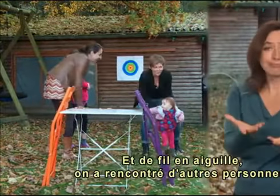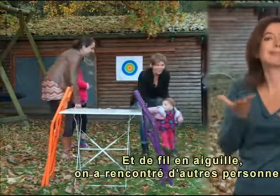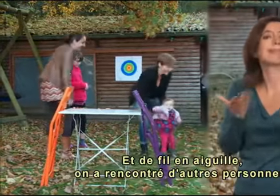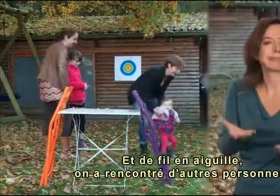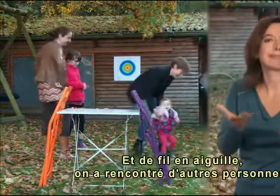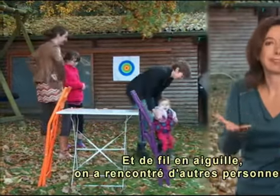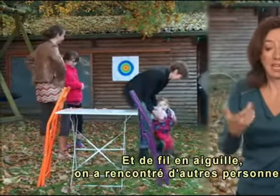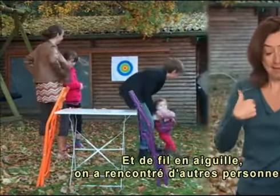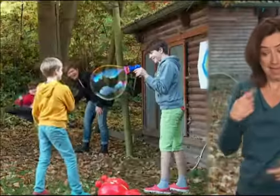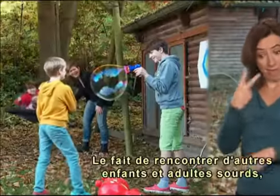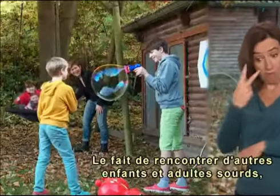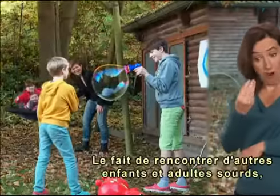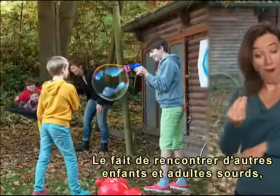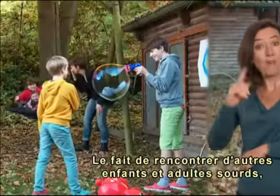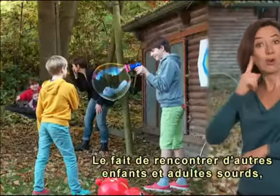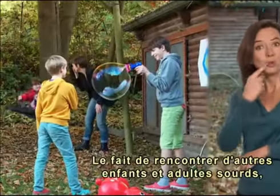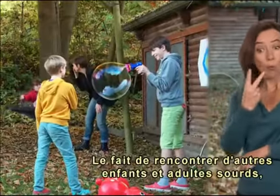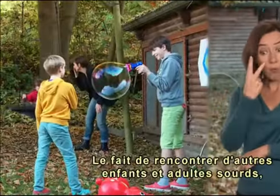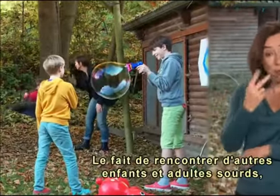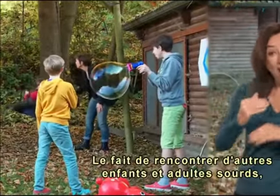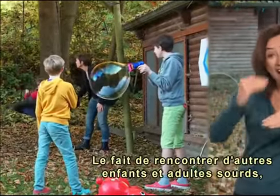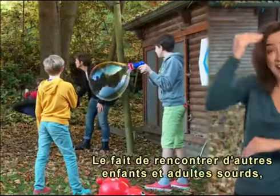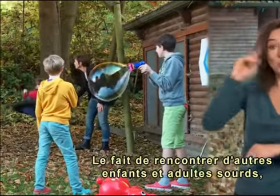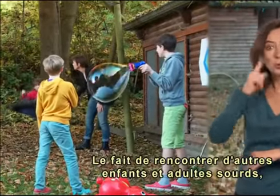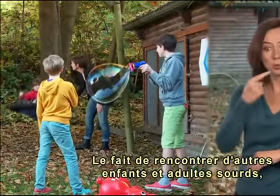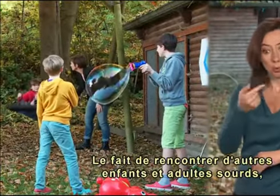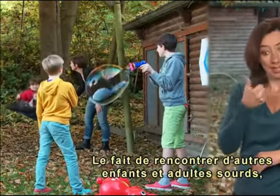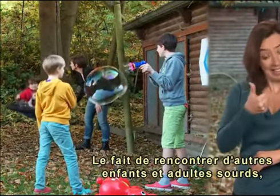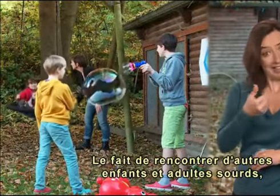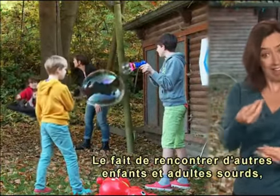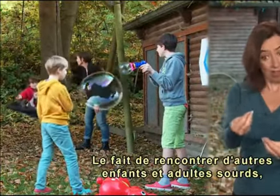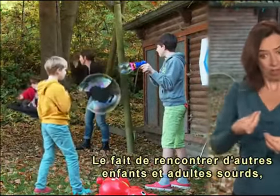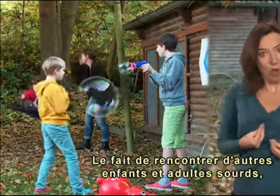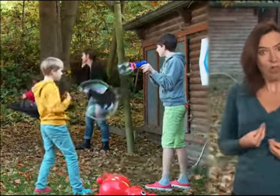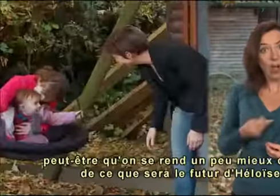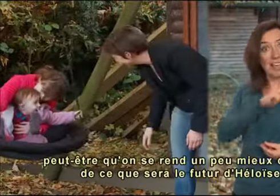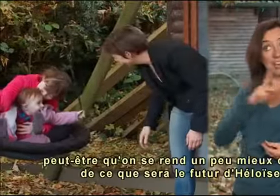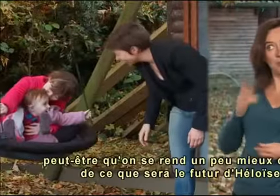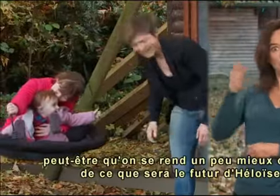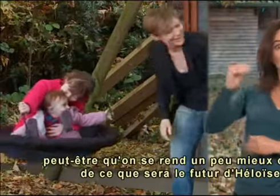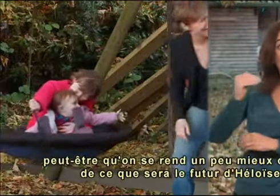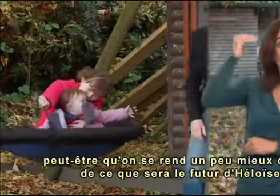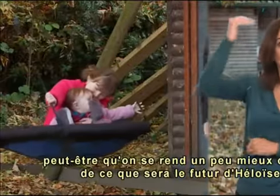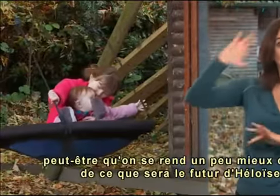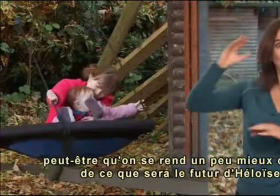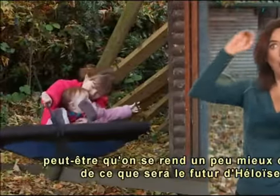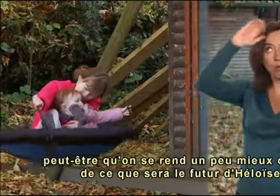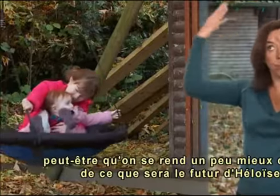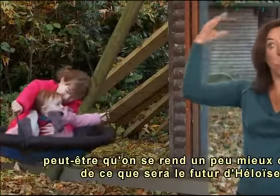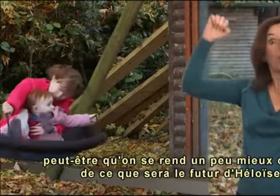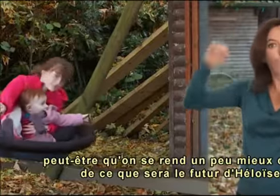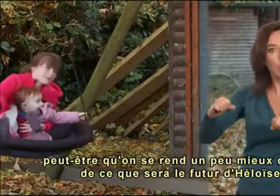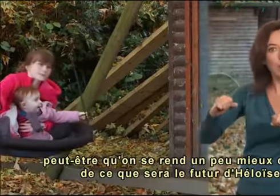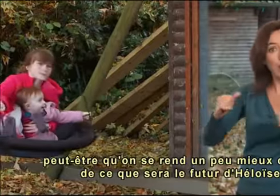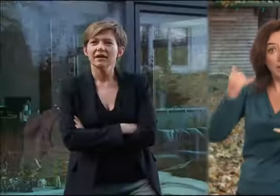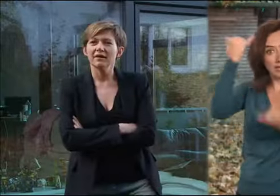on a rencontré d'autres personnes. Le fait de rencontrer d'autres enfants sourds, le fait de rencontrer d'autres adultes sourds, peut-être qu'on se rend peut-être un peu mieux compte de ce que sera le